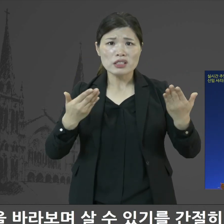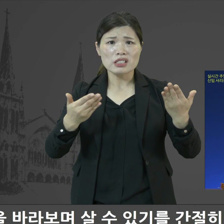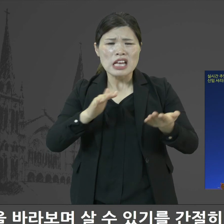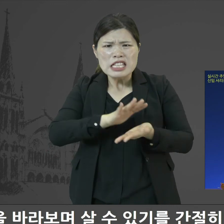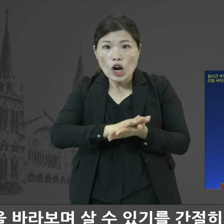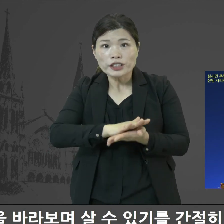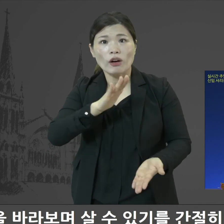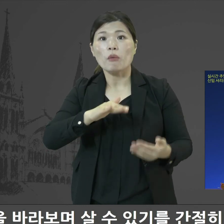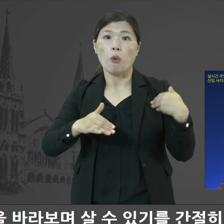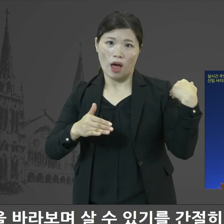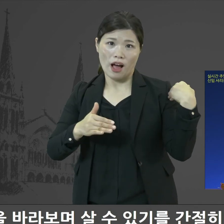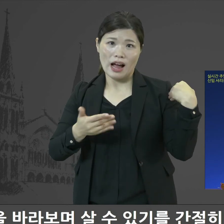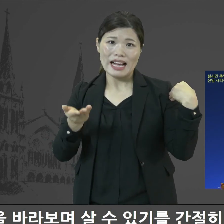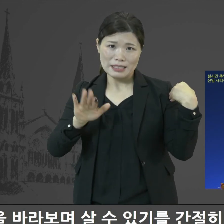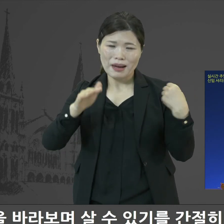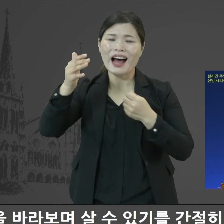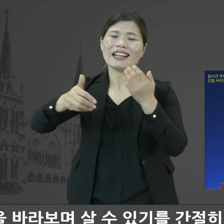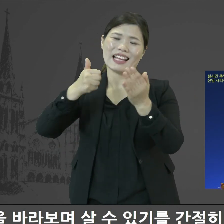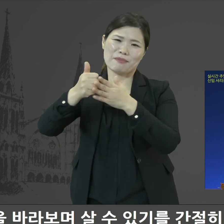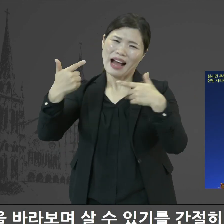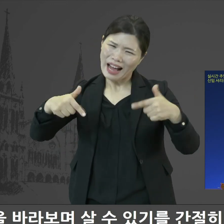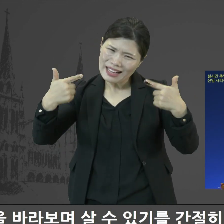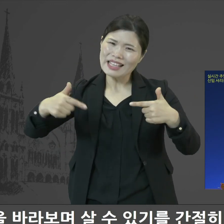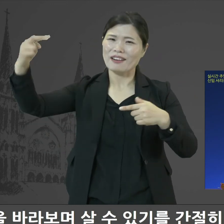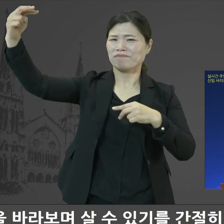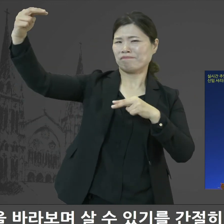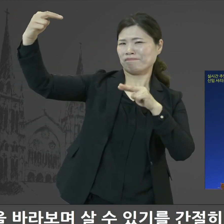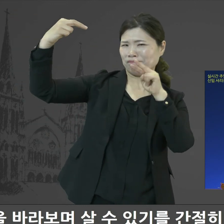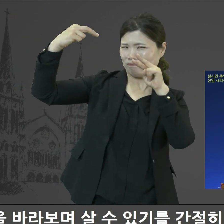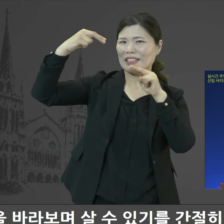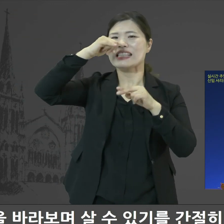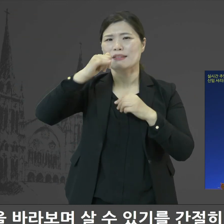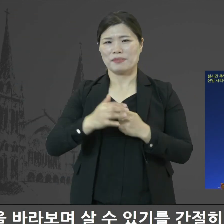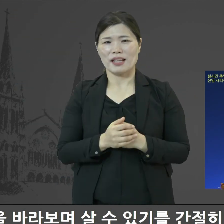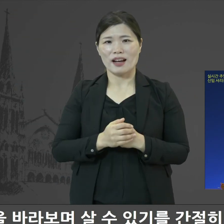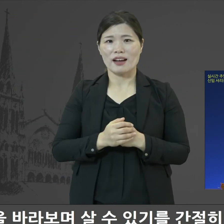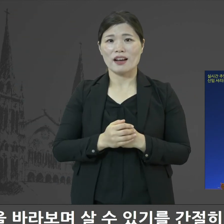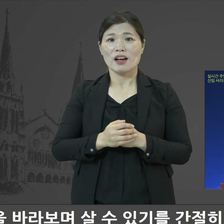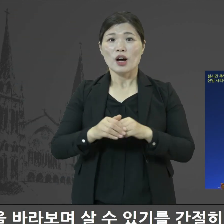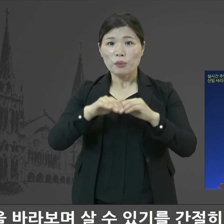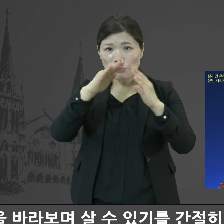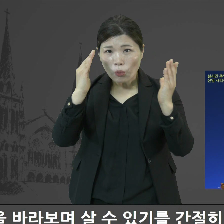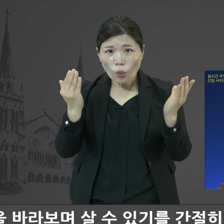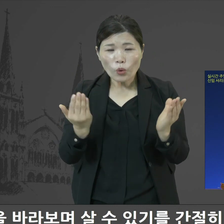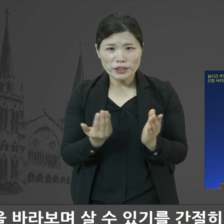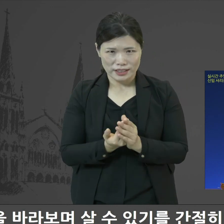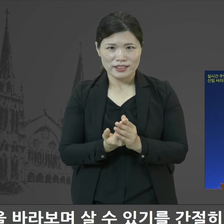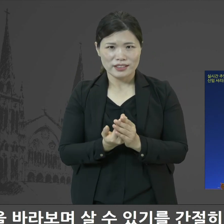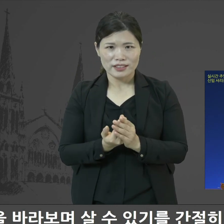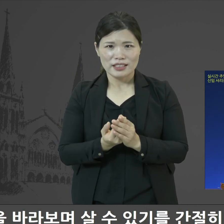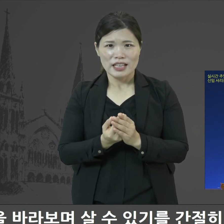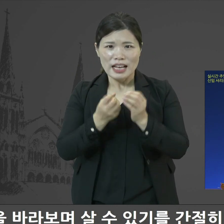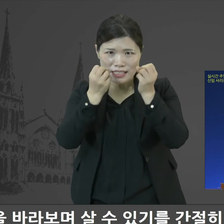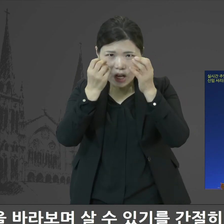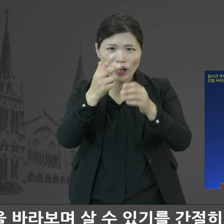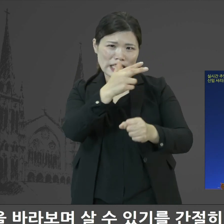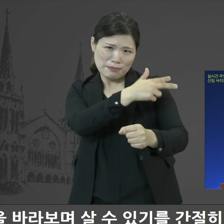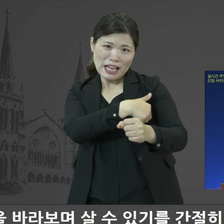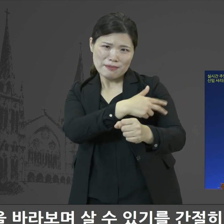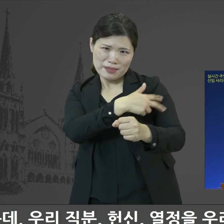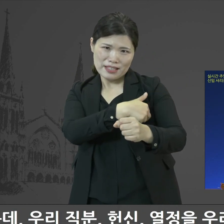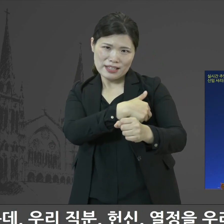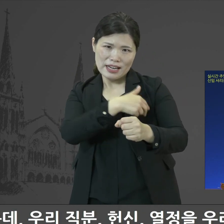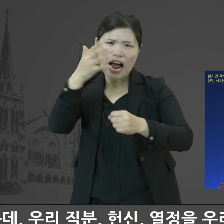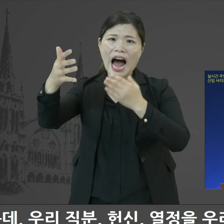있습니다. 그러나 하나님 바라보고 계십니다. 그러니 우리 모든 설립사님들 하나님 눈 의식하시면서 맡겨진